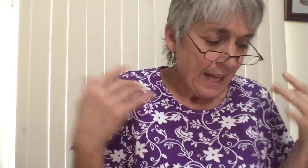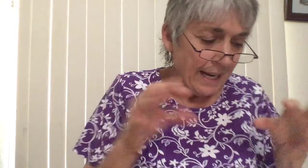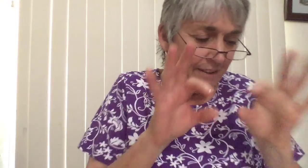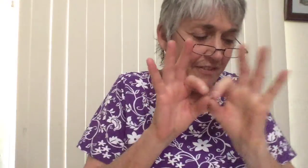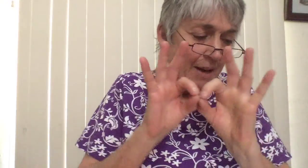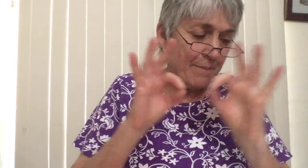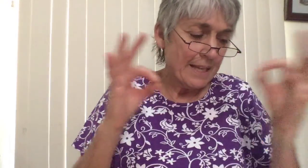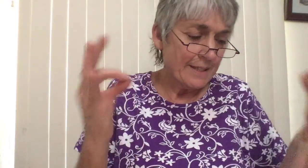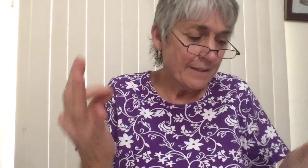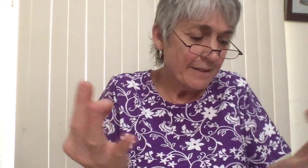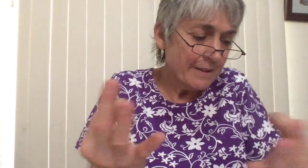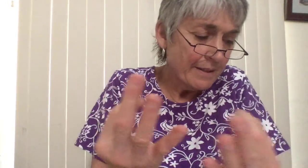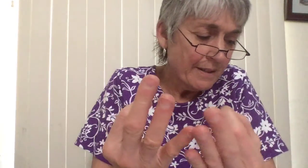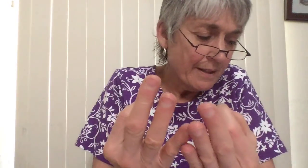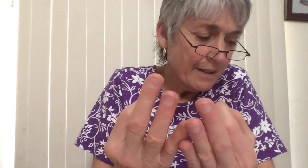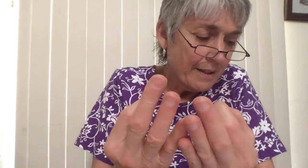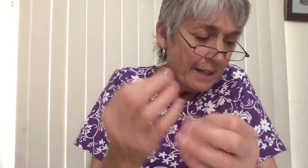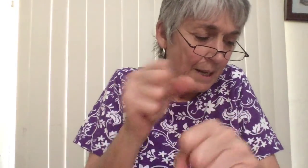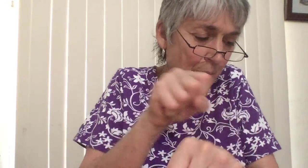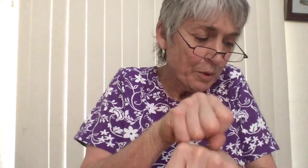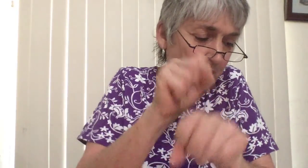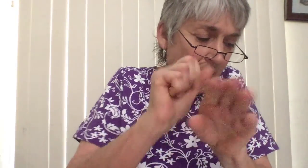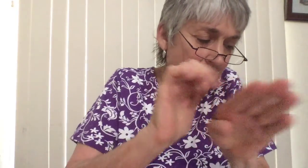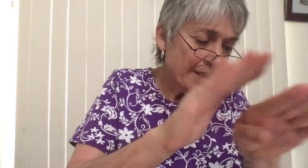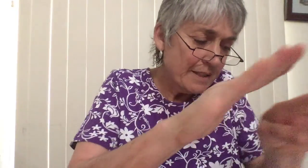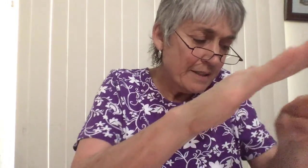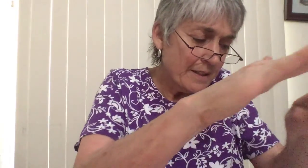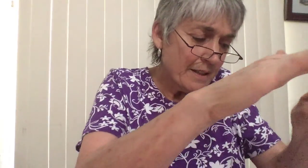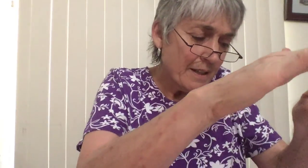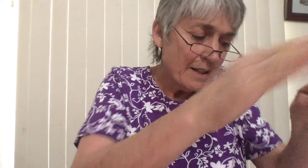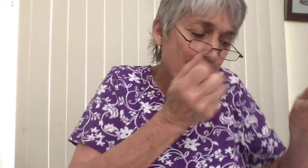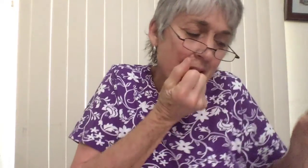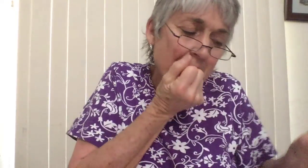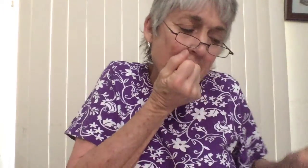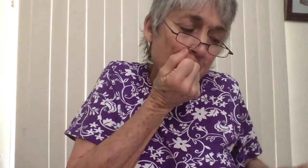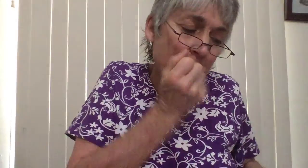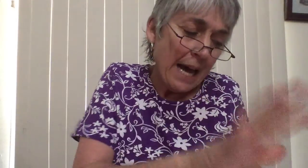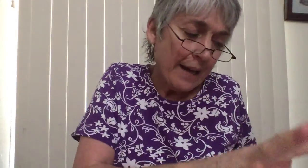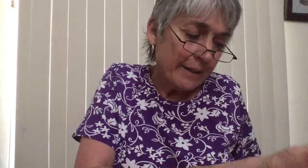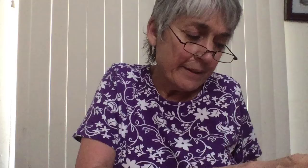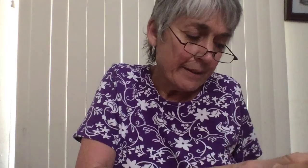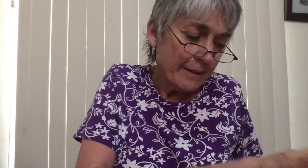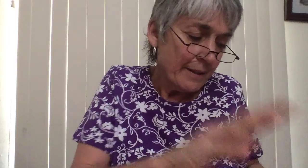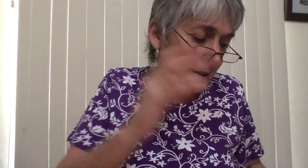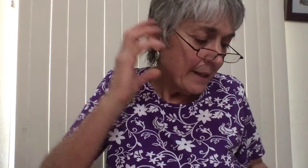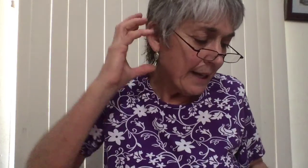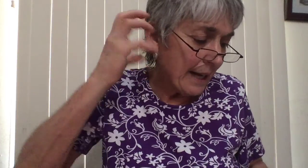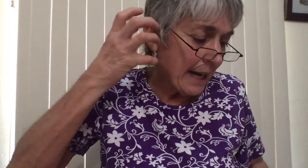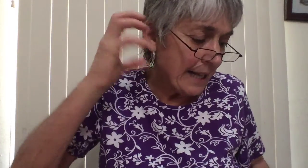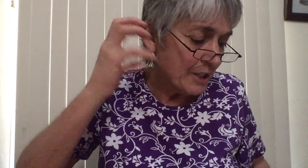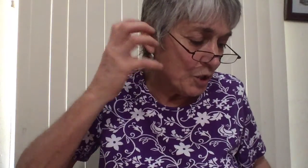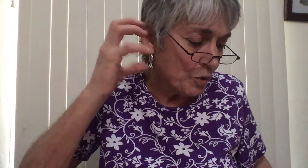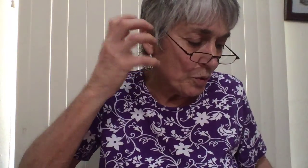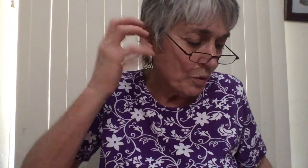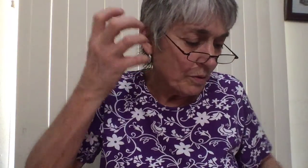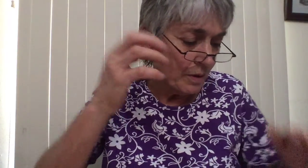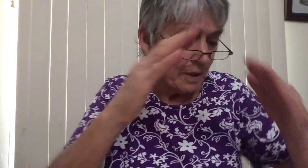la famille, la montagne, la blague, la radio,